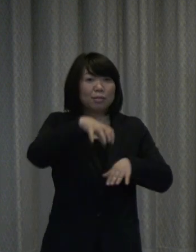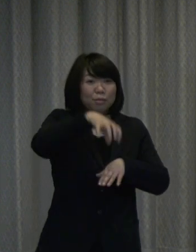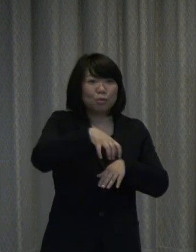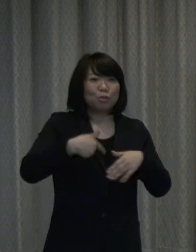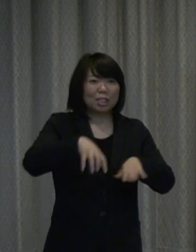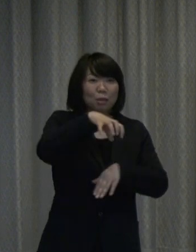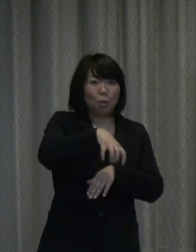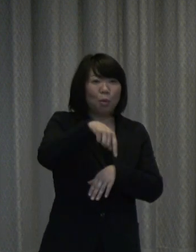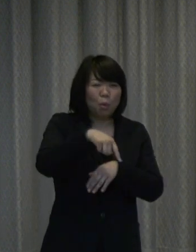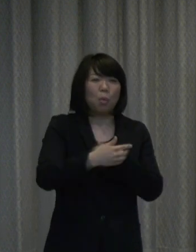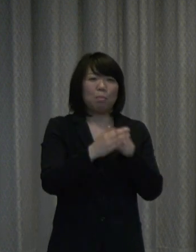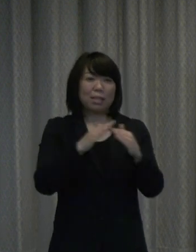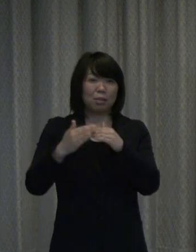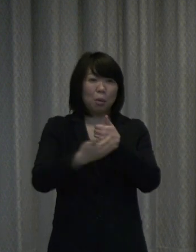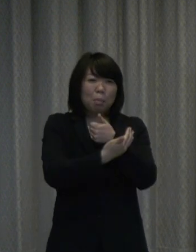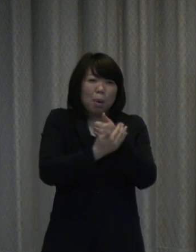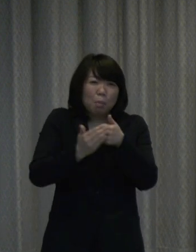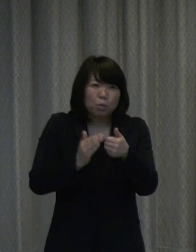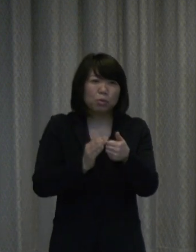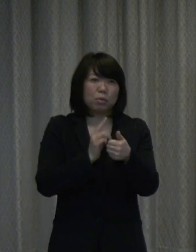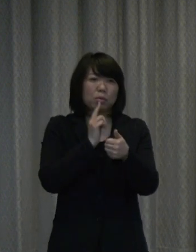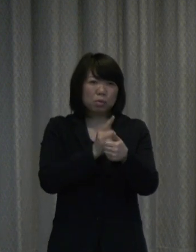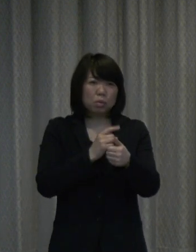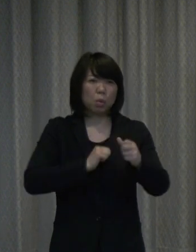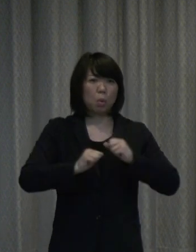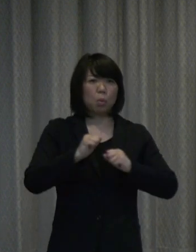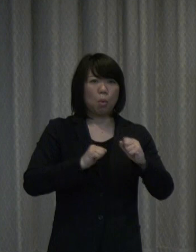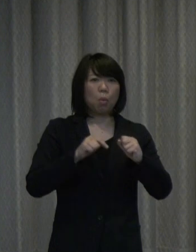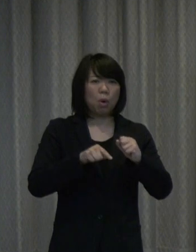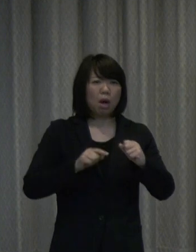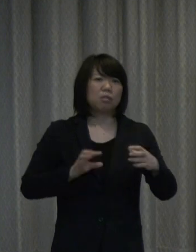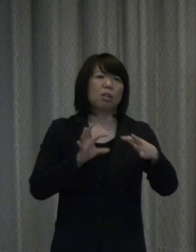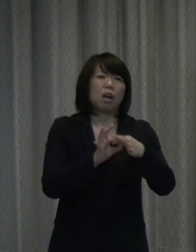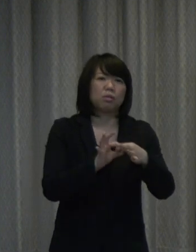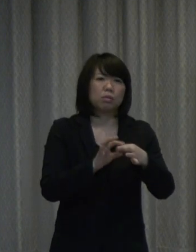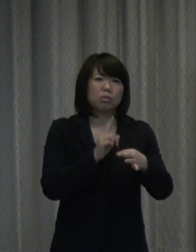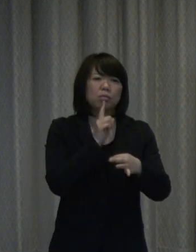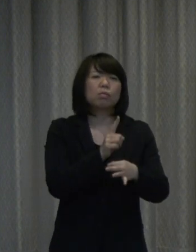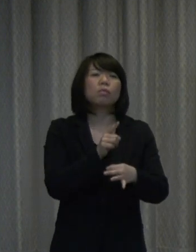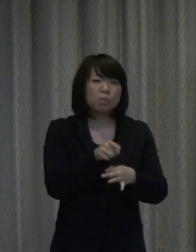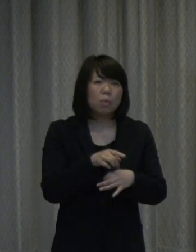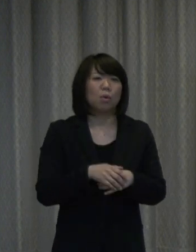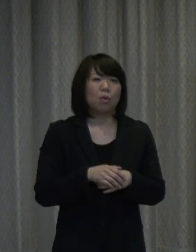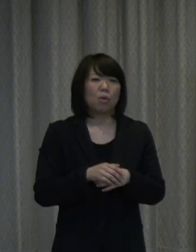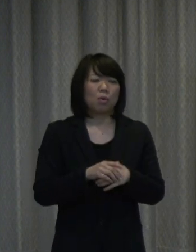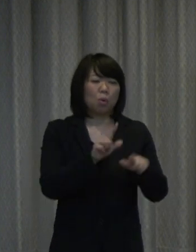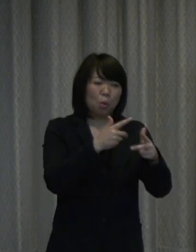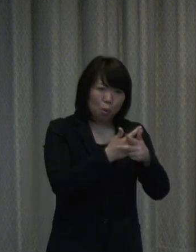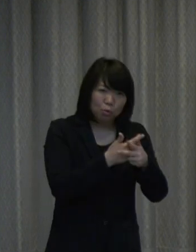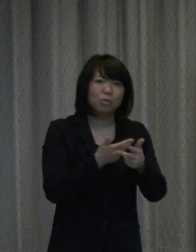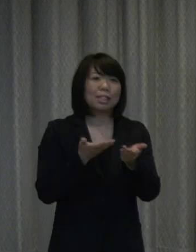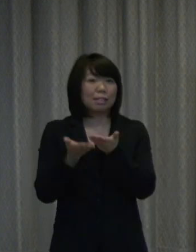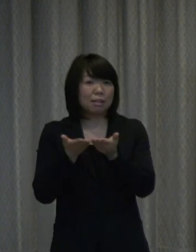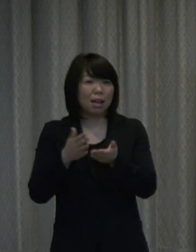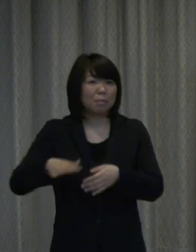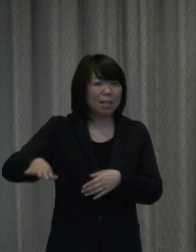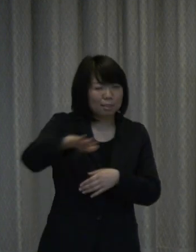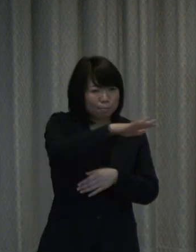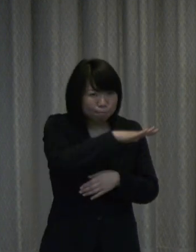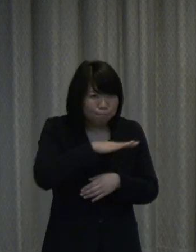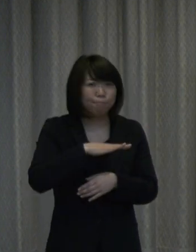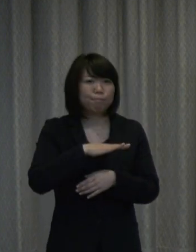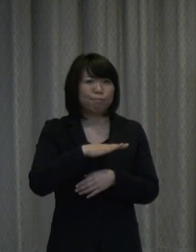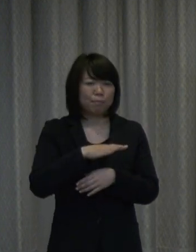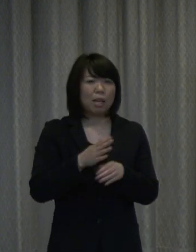ふるさとを守っていくのだということ、このことをぜひ東北新潟の皆様方と共